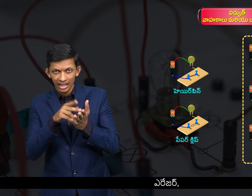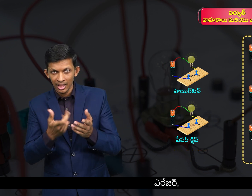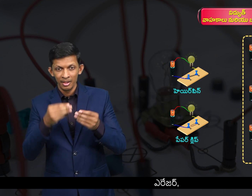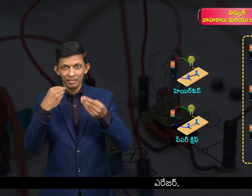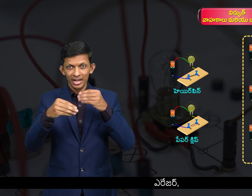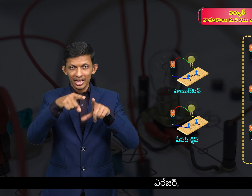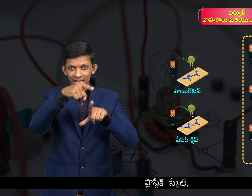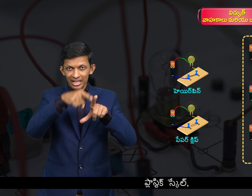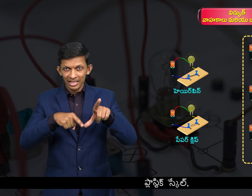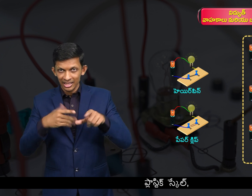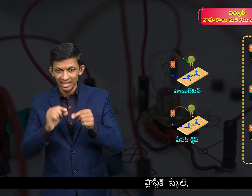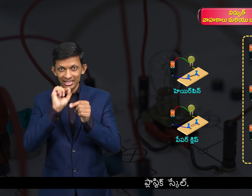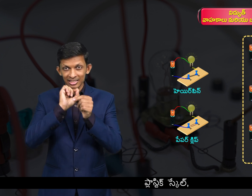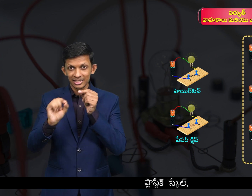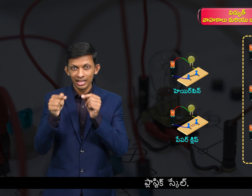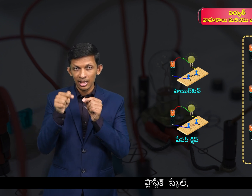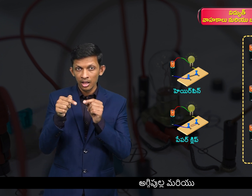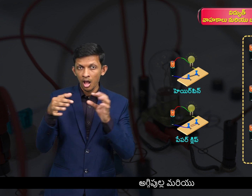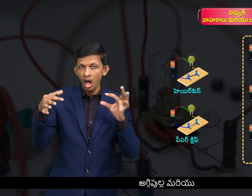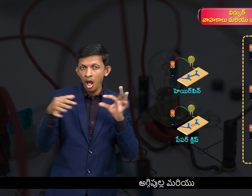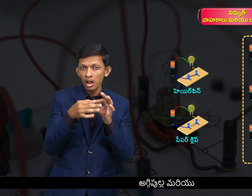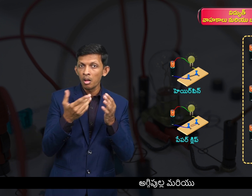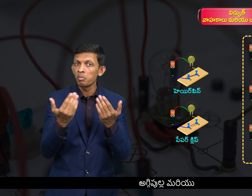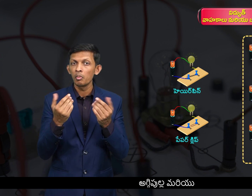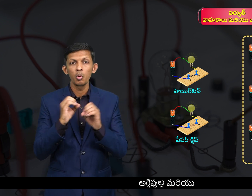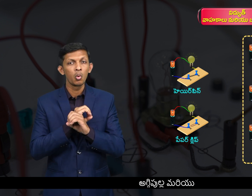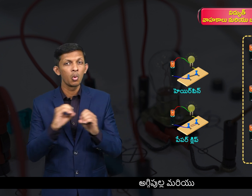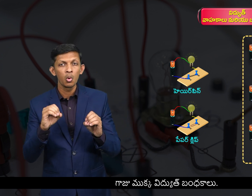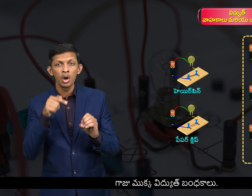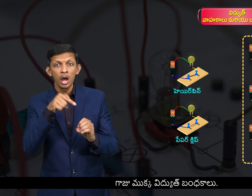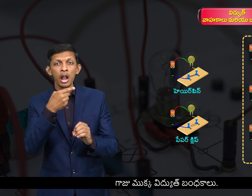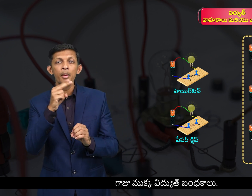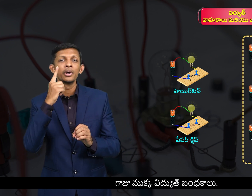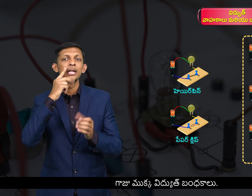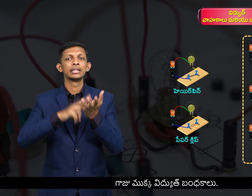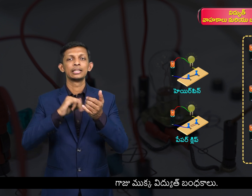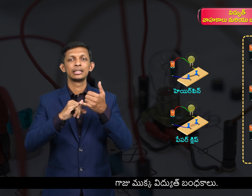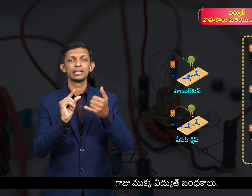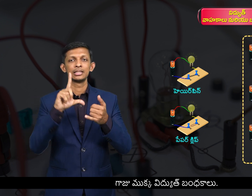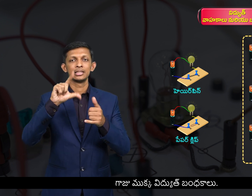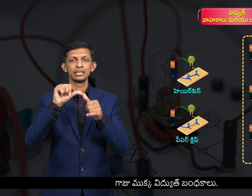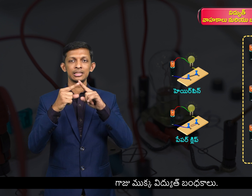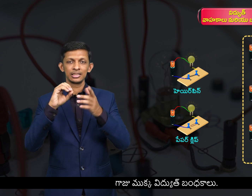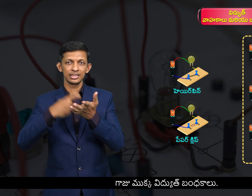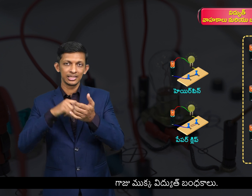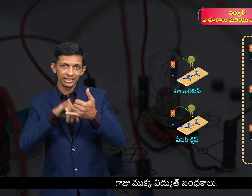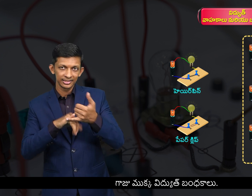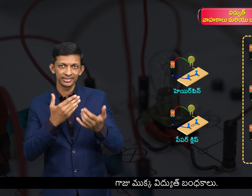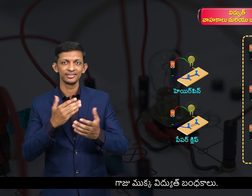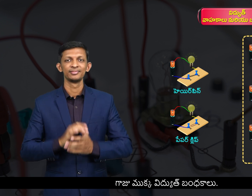ఎరేజర్, ప్లాస్టిక్ స్కేల్, అగ్గిపుల్ల మరియు గాజు ముక్క విద్యుత్ బంధకాలు.